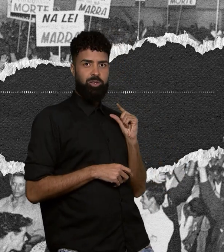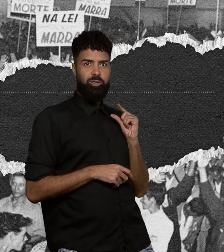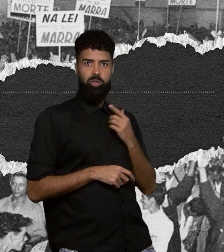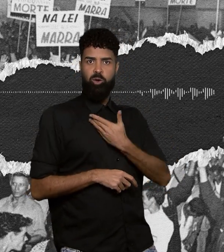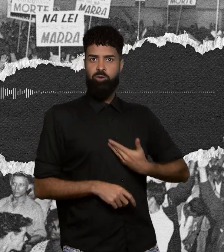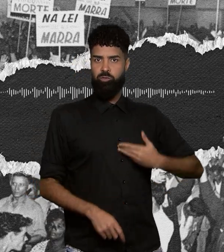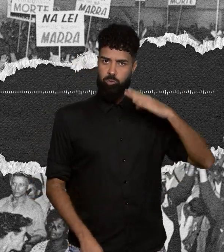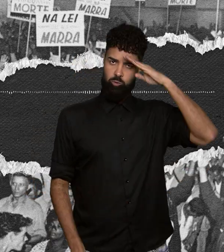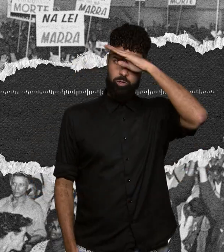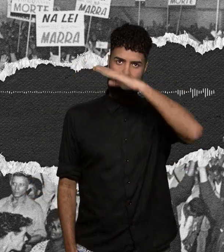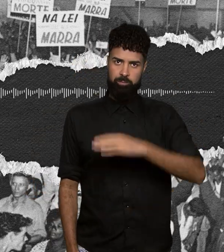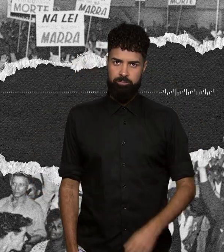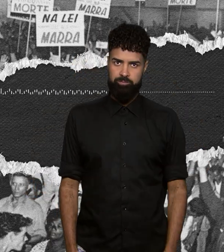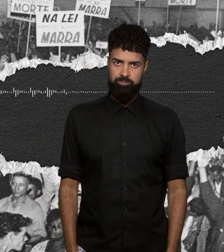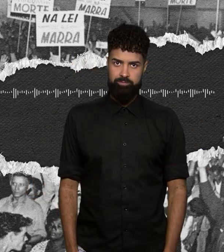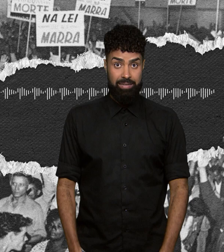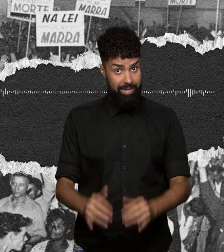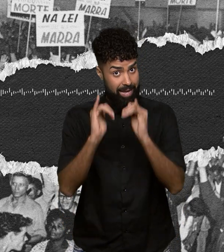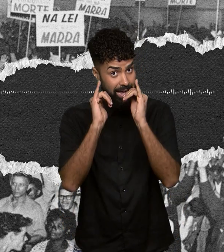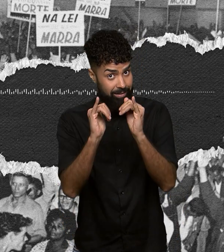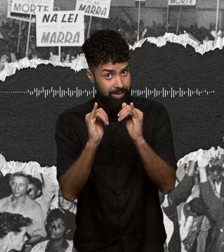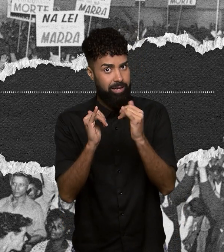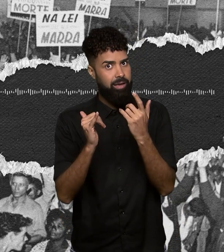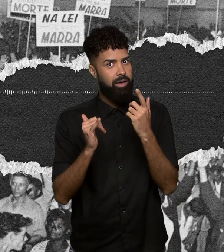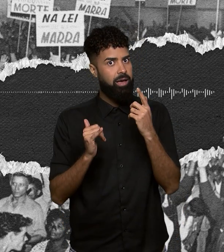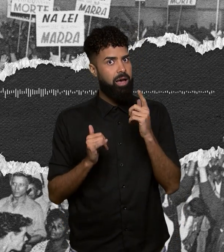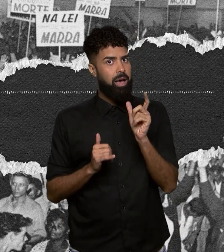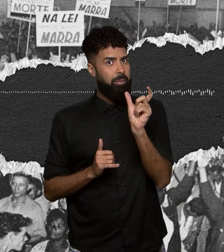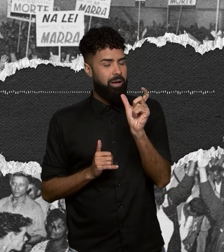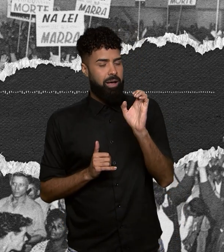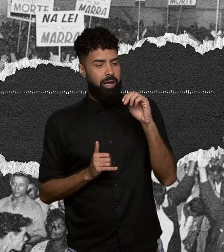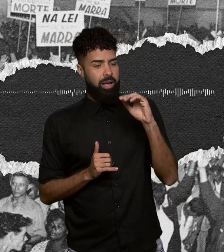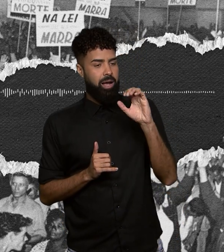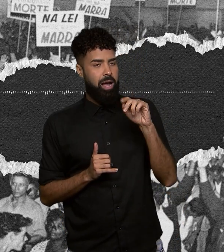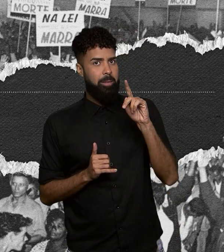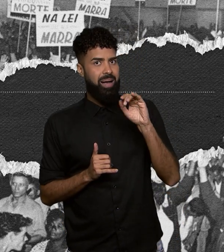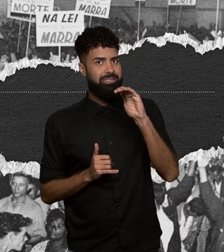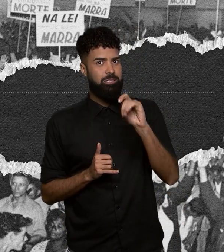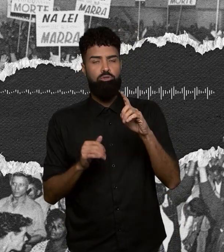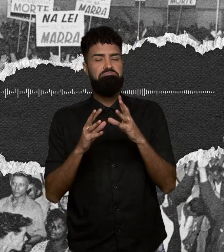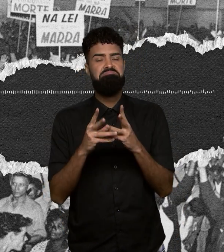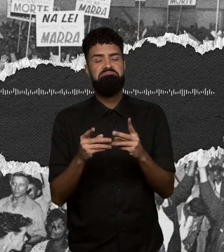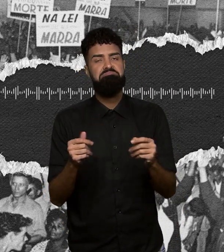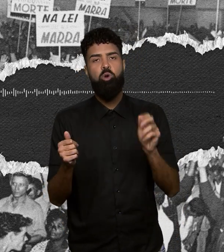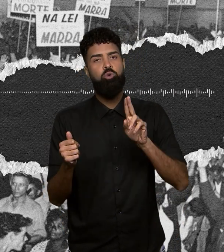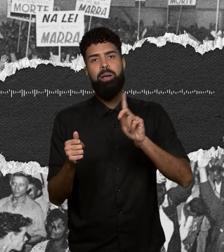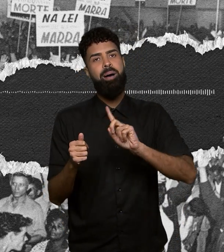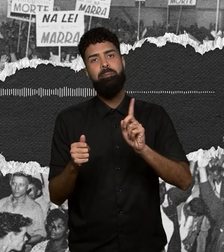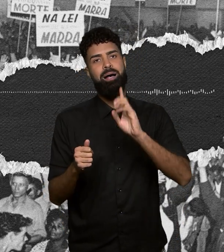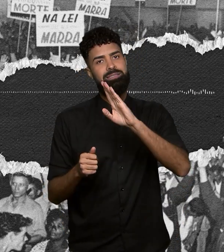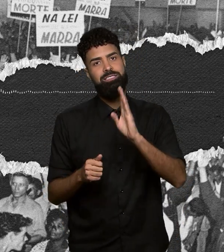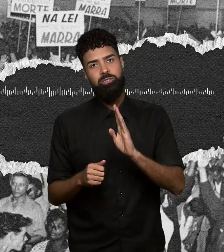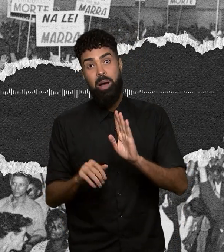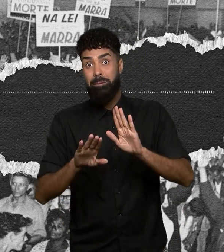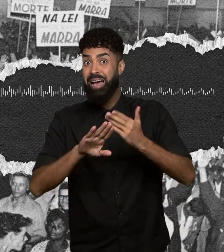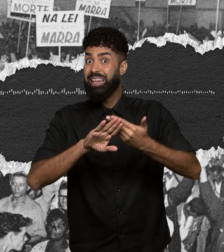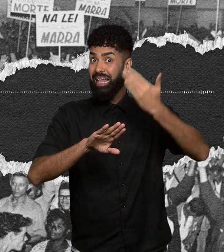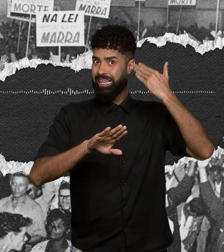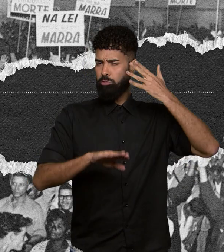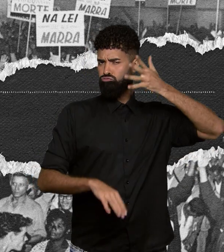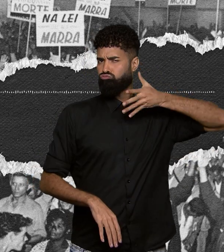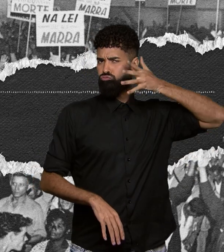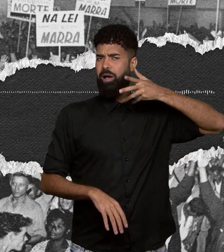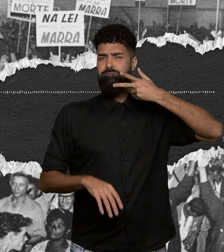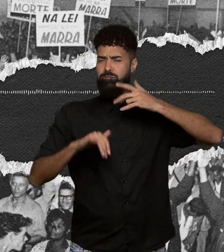bolsonaro só pra gente lembrar o quanto a palavra encampação caiu em desuso no Brasil mas lá atrás a campanha era